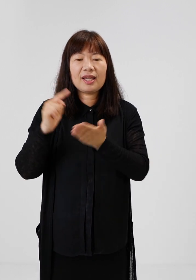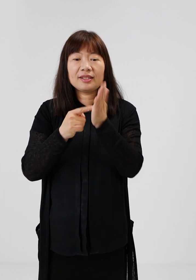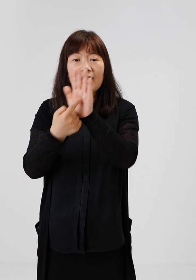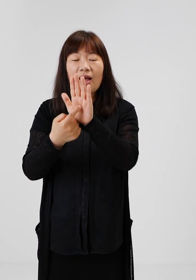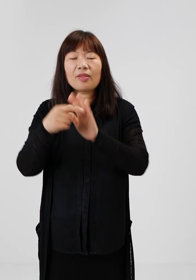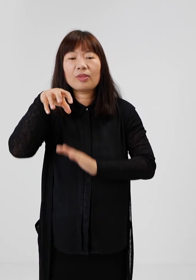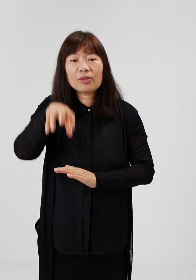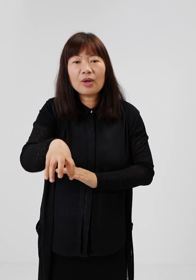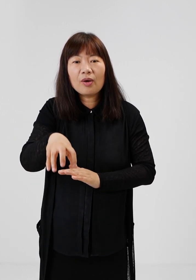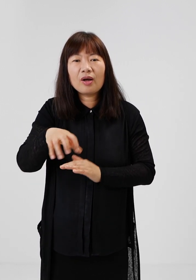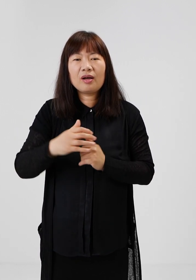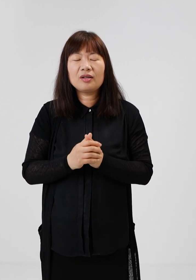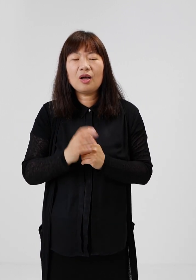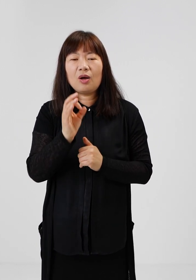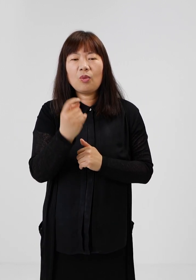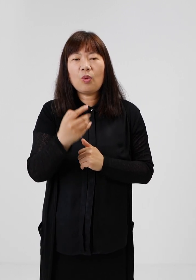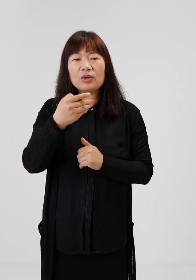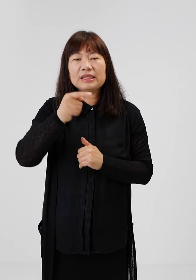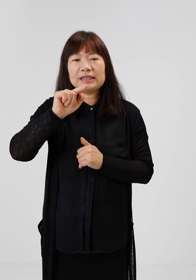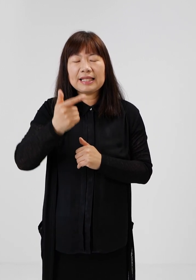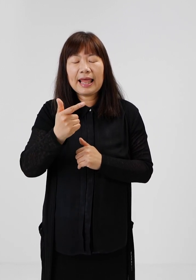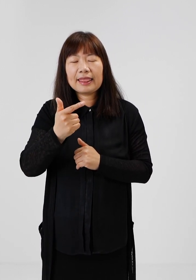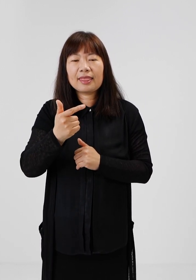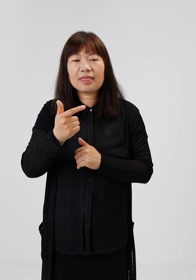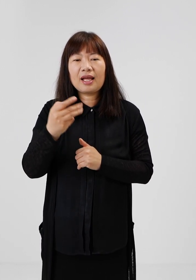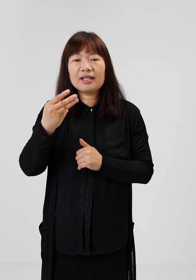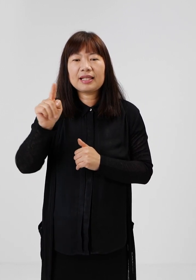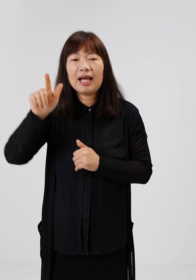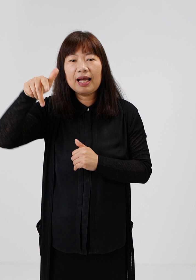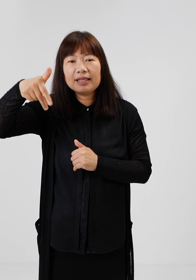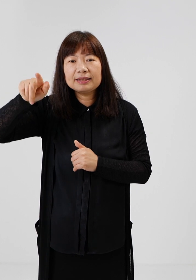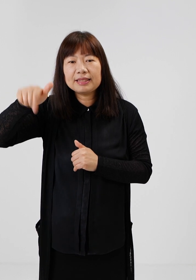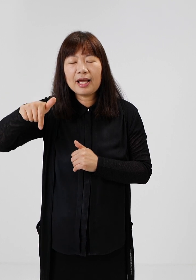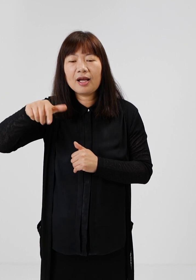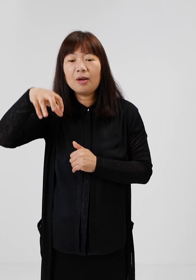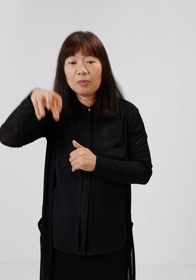곳이요 여부스 사람 오르난의 타작마당에 다윗이 정한 곳이라.